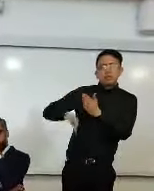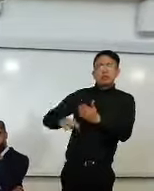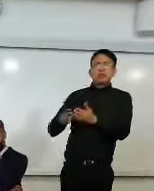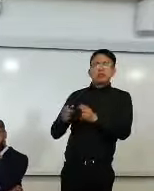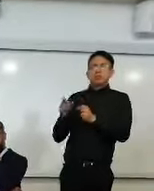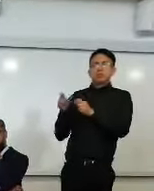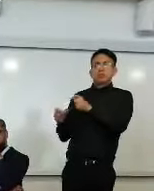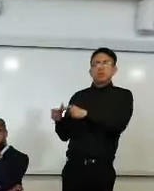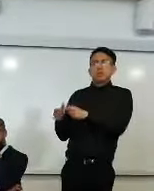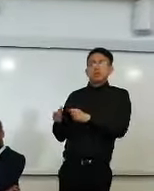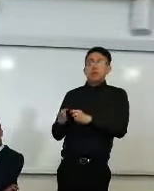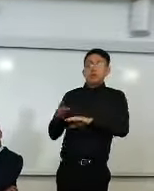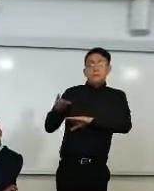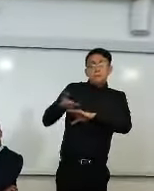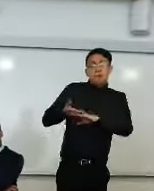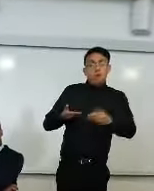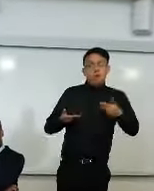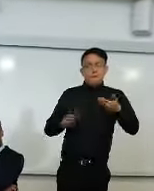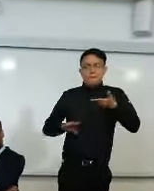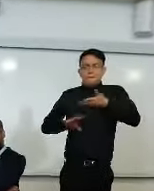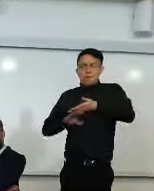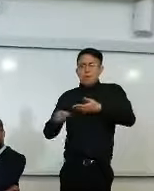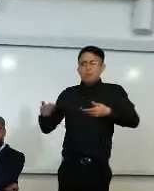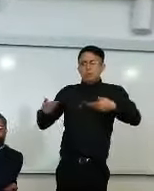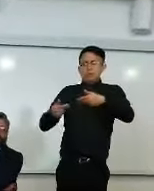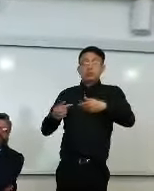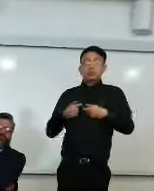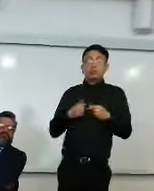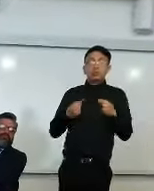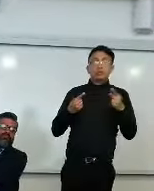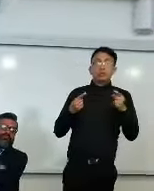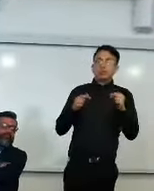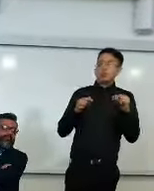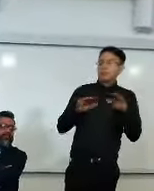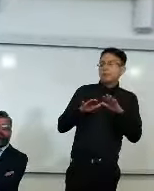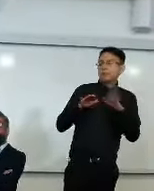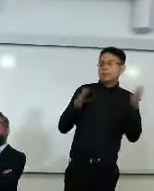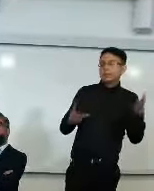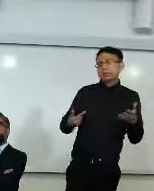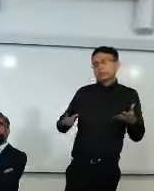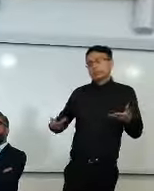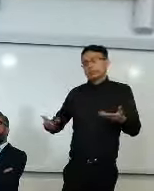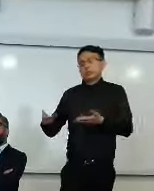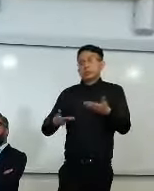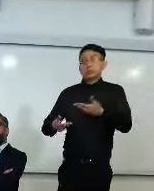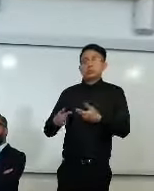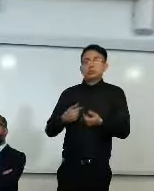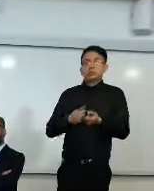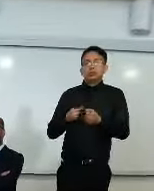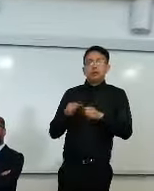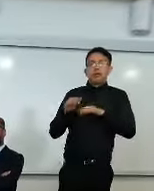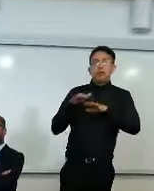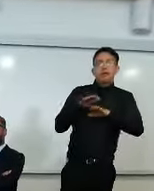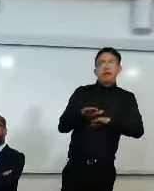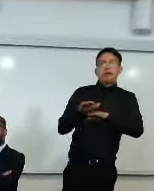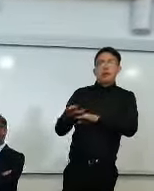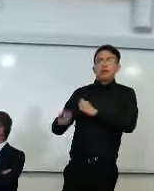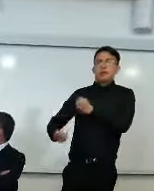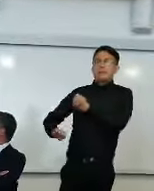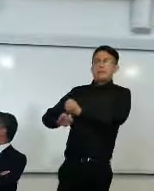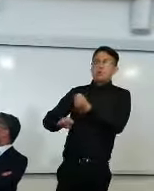proponiendo cosas que no estuvieron directamente en la mesa, pero que sabemos que estaban ahí de la mano con esos representantes